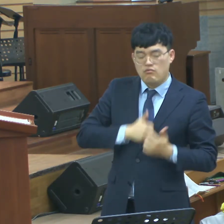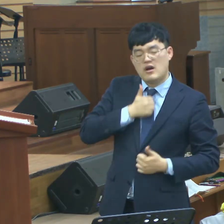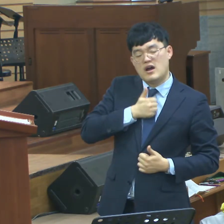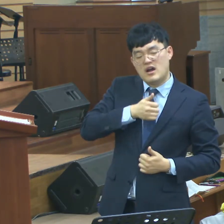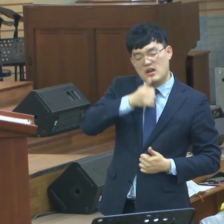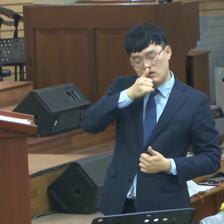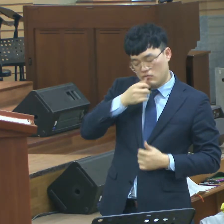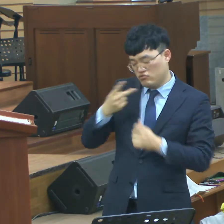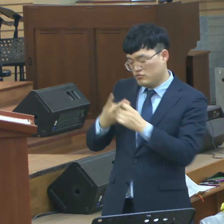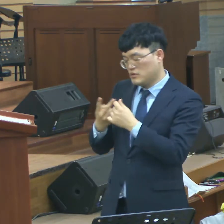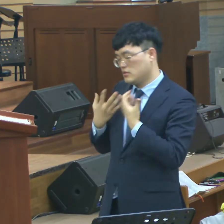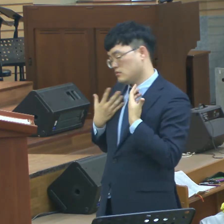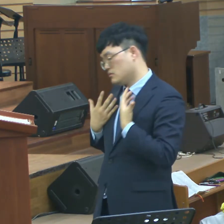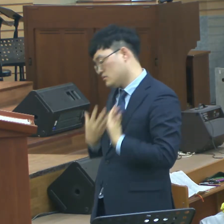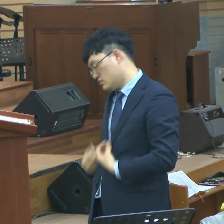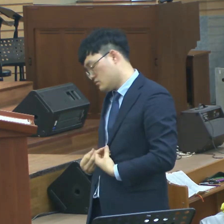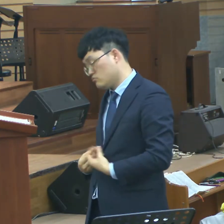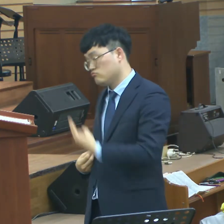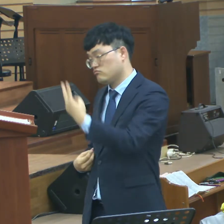좌절.